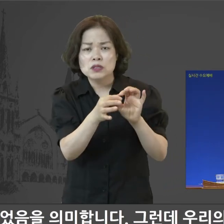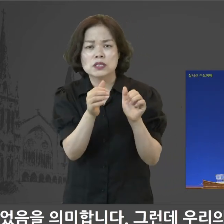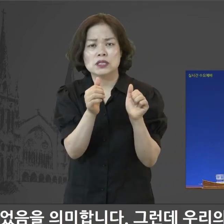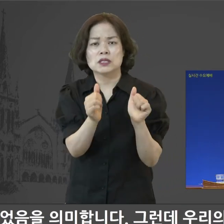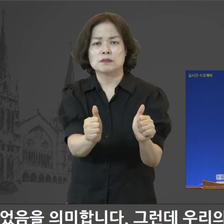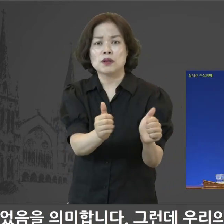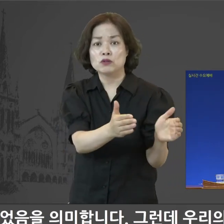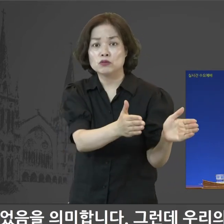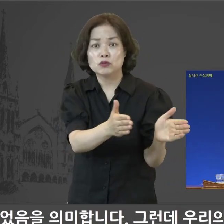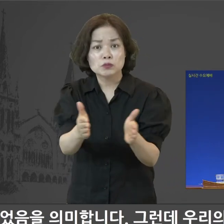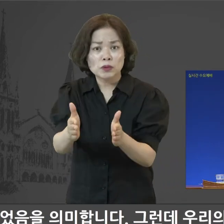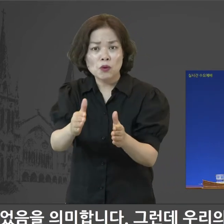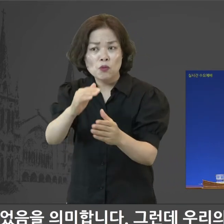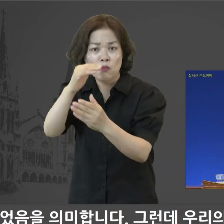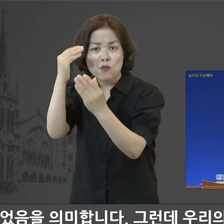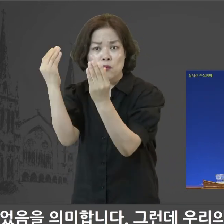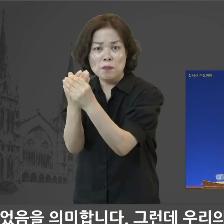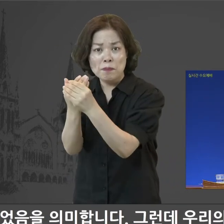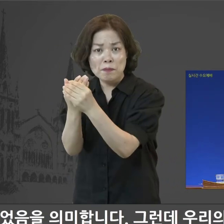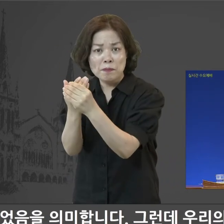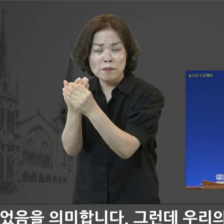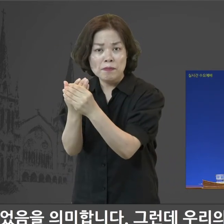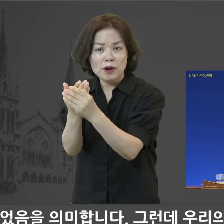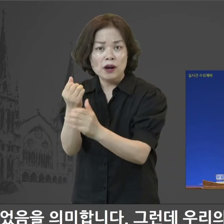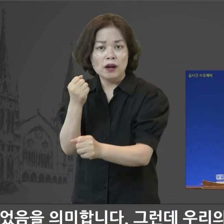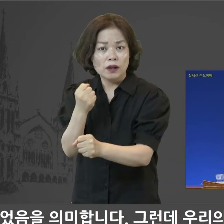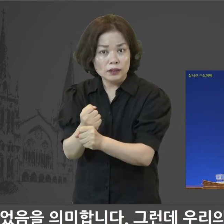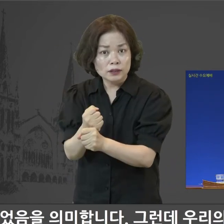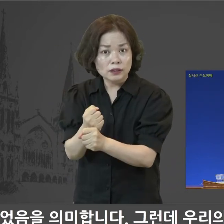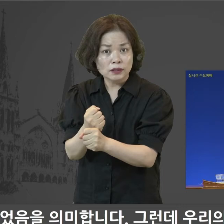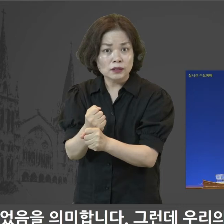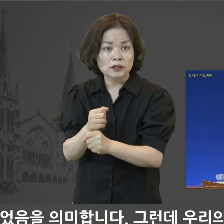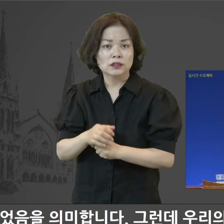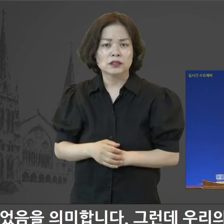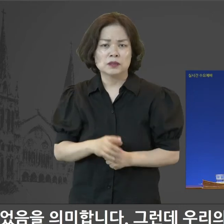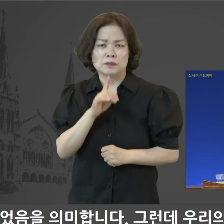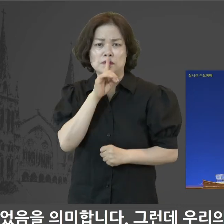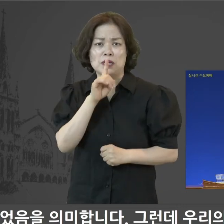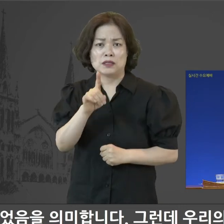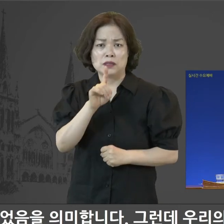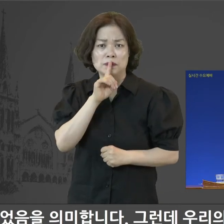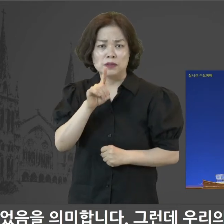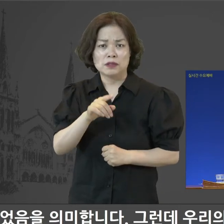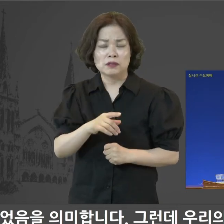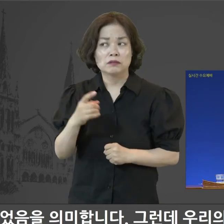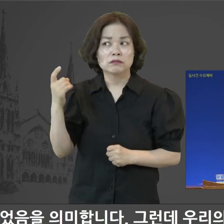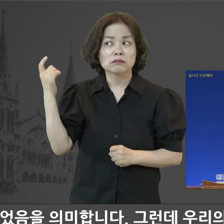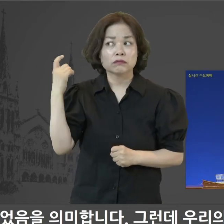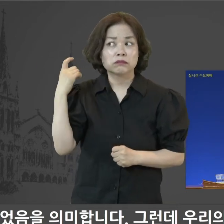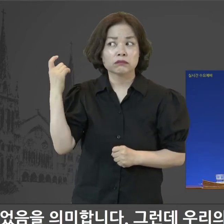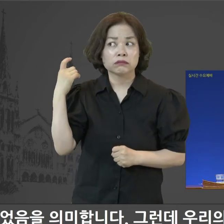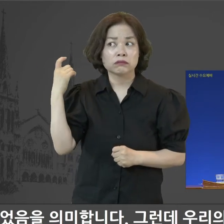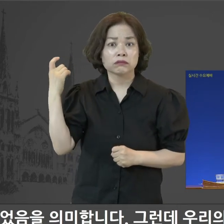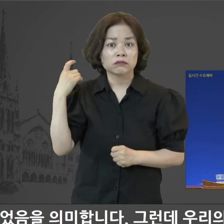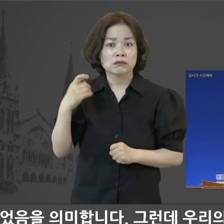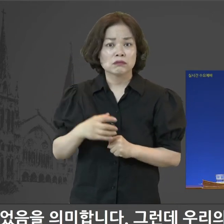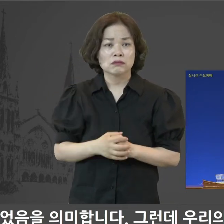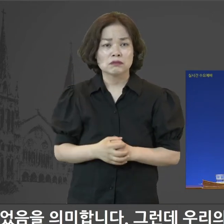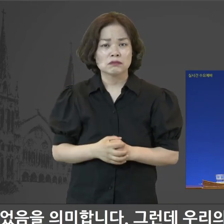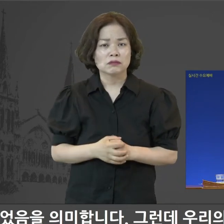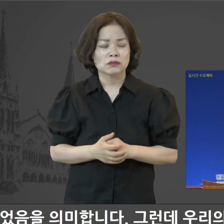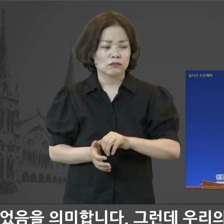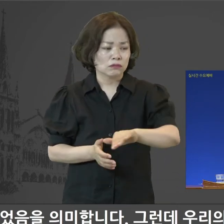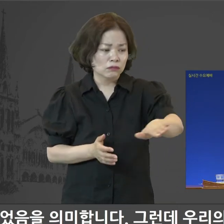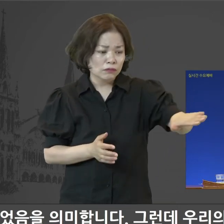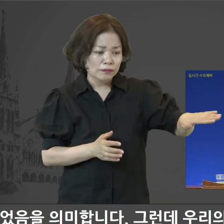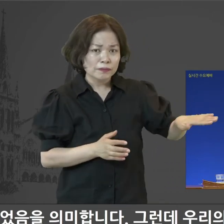심판의 준비가 완료되었다라는 이 말씀을 들으면서도